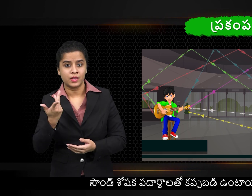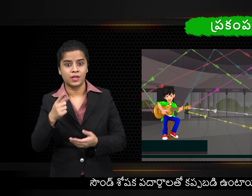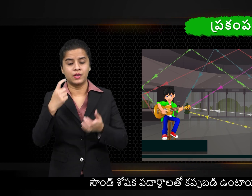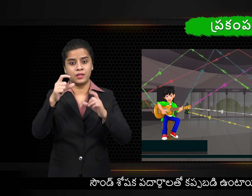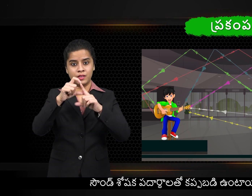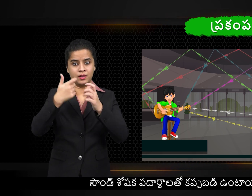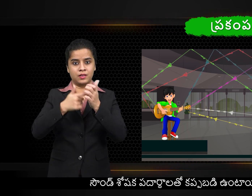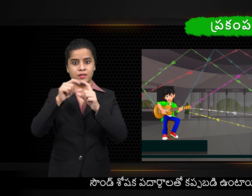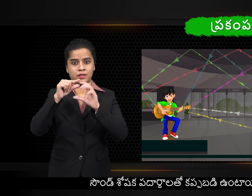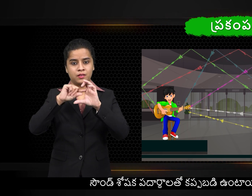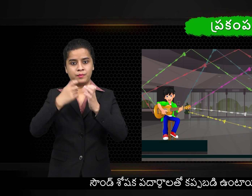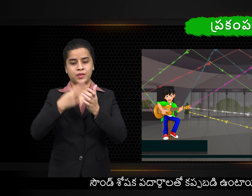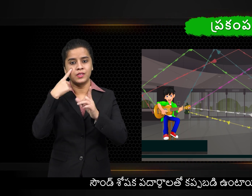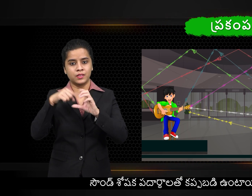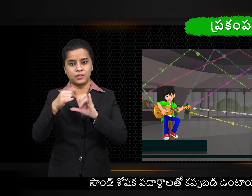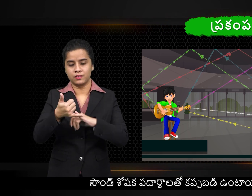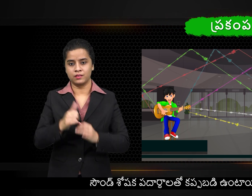ఉంటాయి.